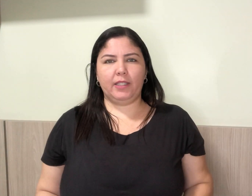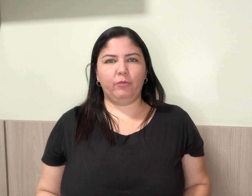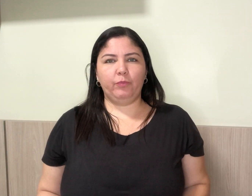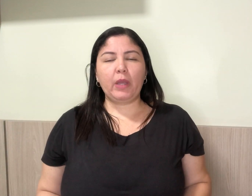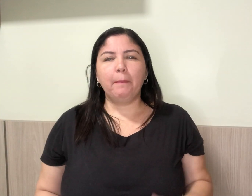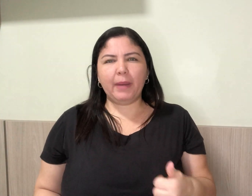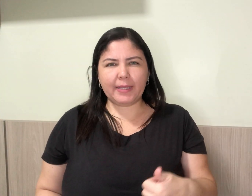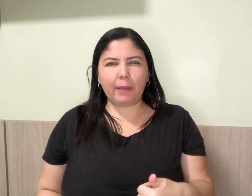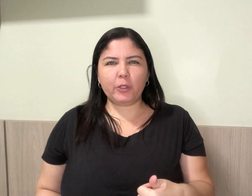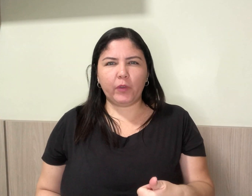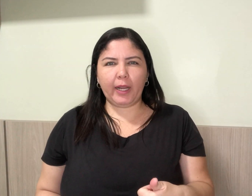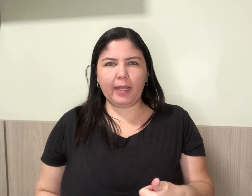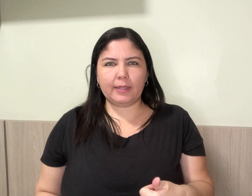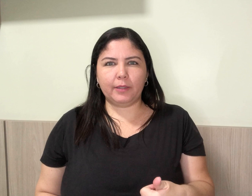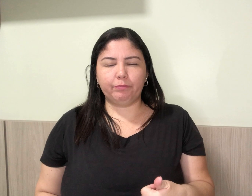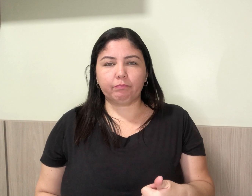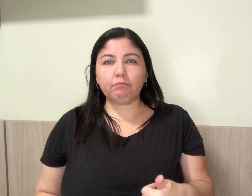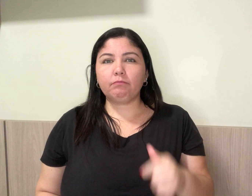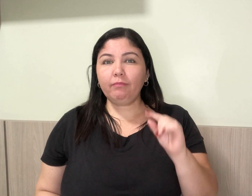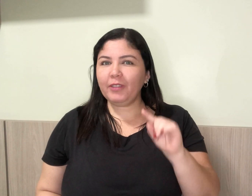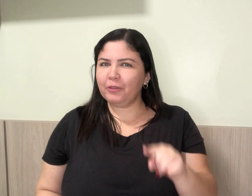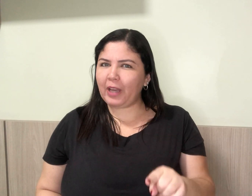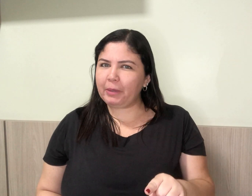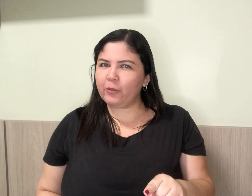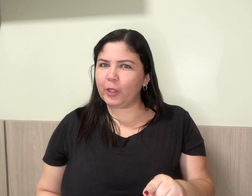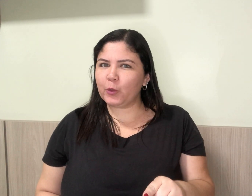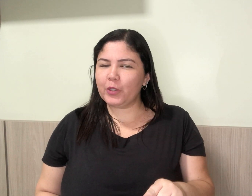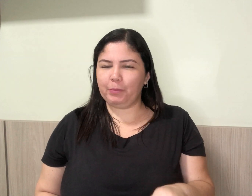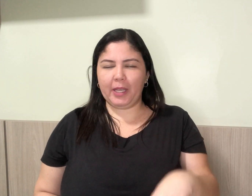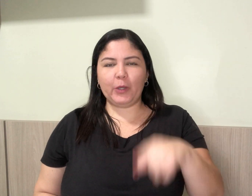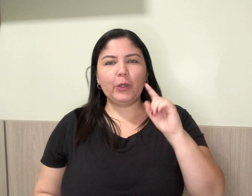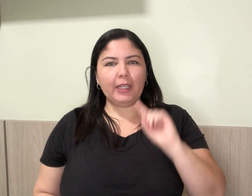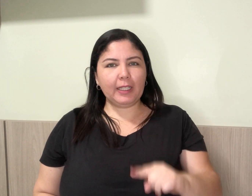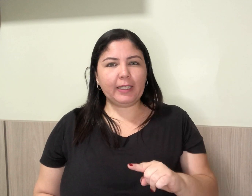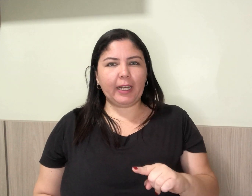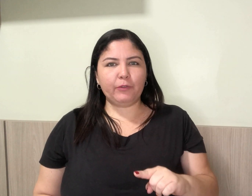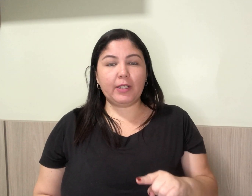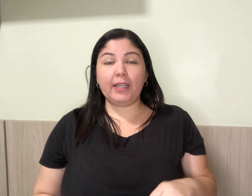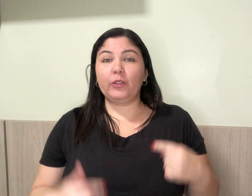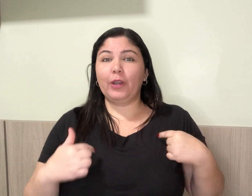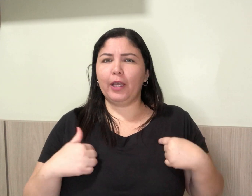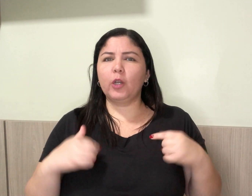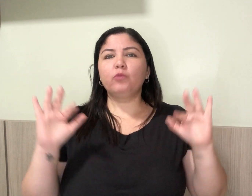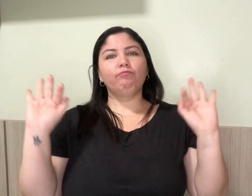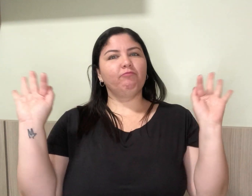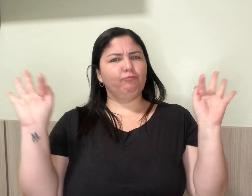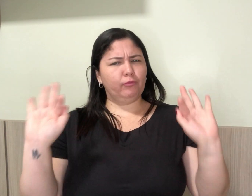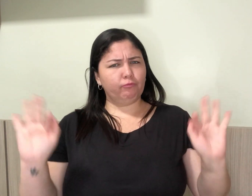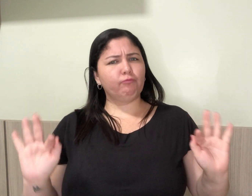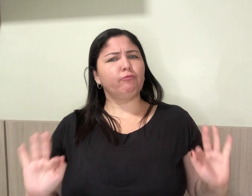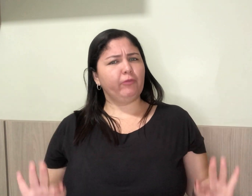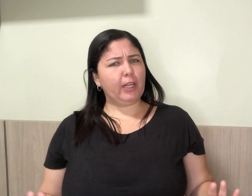felicíssima. Percebe a diferença? Vai pra frente do espelho e treina fazendo. Eu,